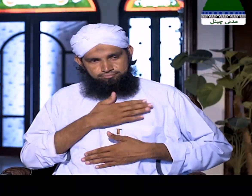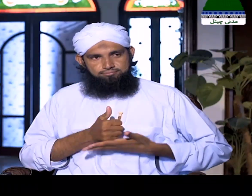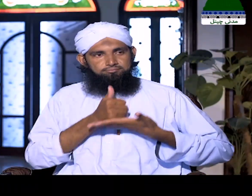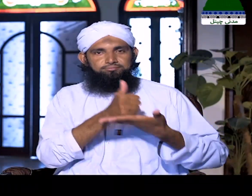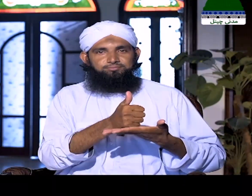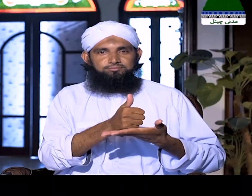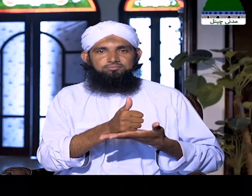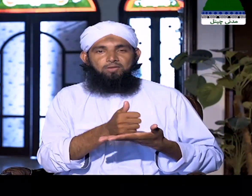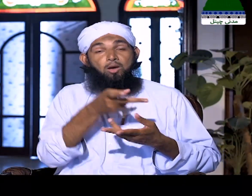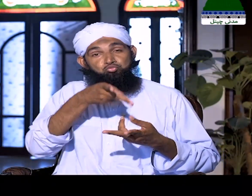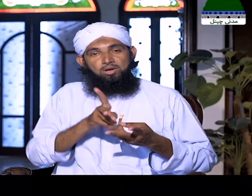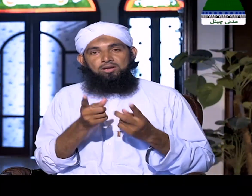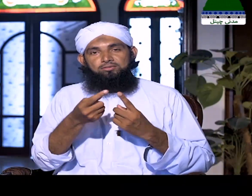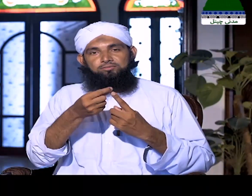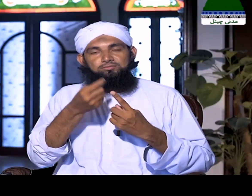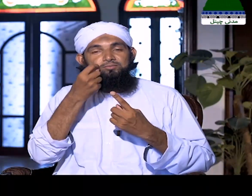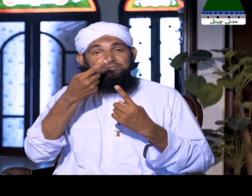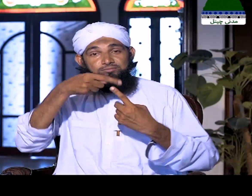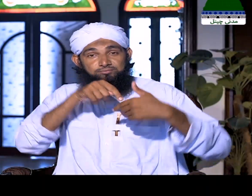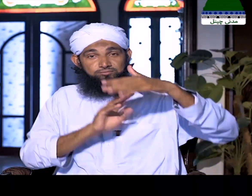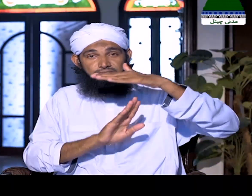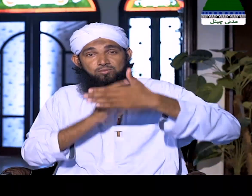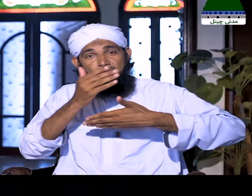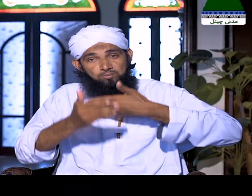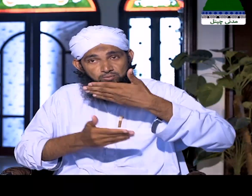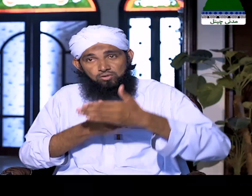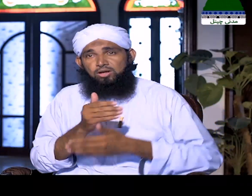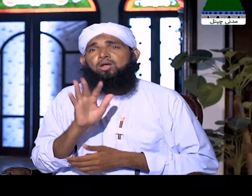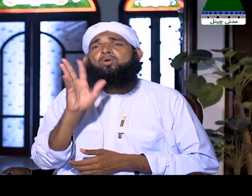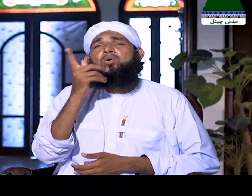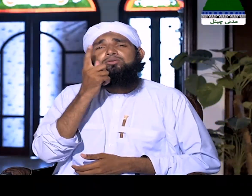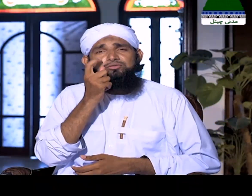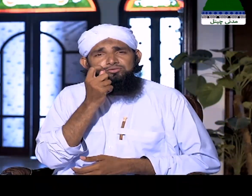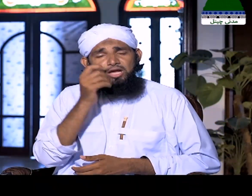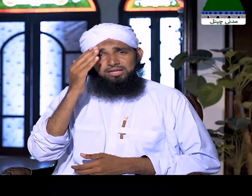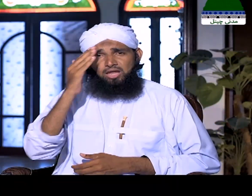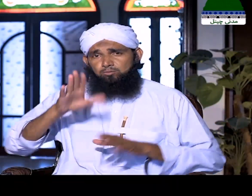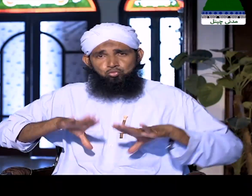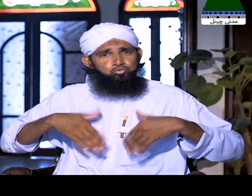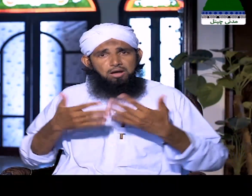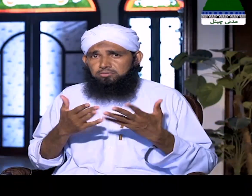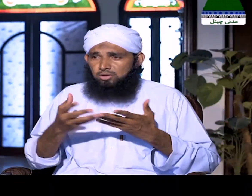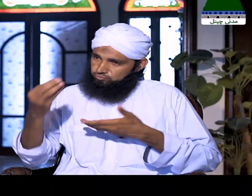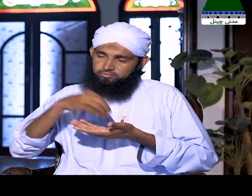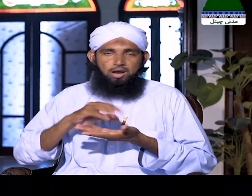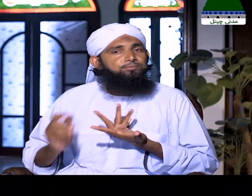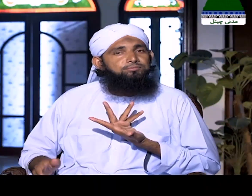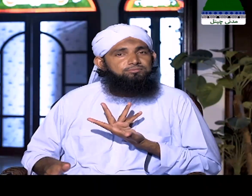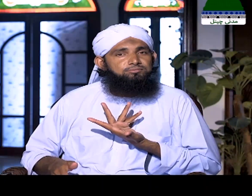آپ رحمت اللہ علیہ نے فرمایا اگر کوئی ایسی چیز ہے جس میں دین کا نقصان نہیں تو وہ لے آ۔ محمد بن سلمان نے